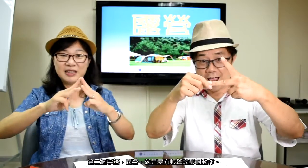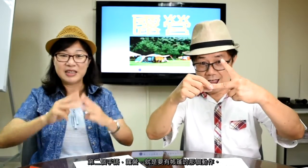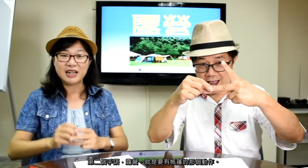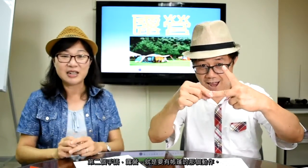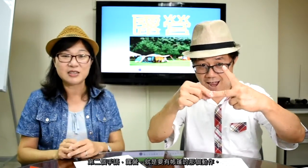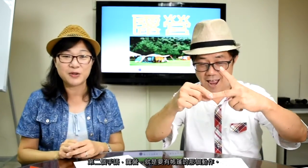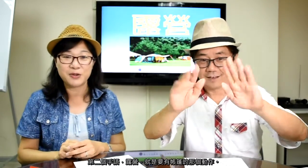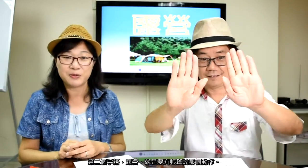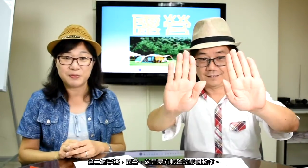第二个手语，